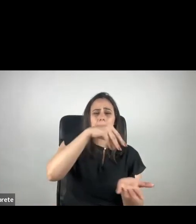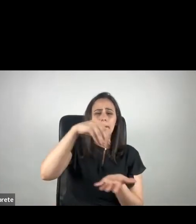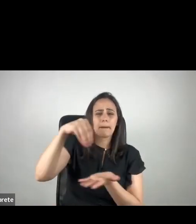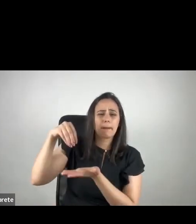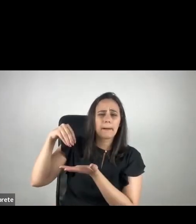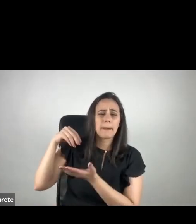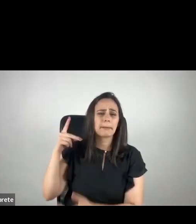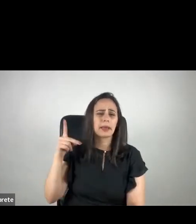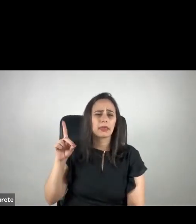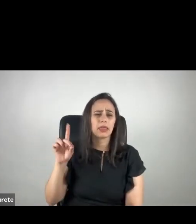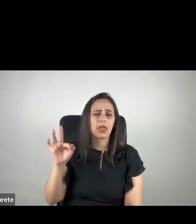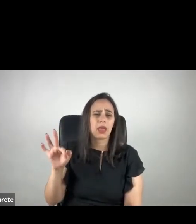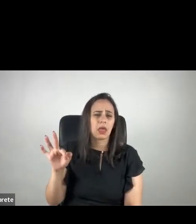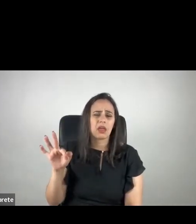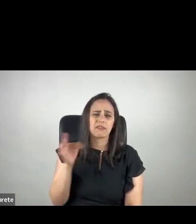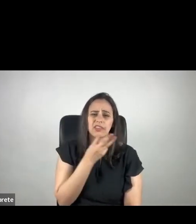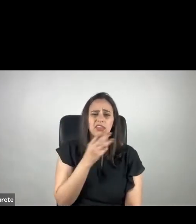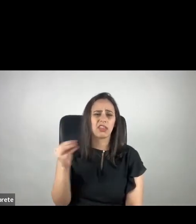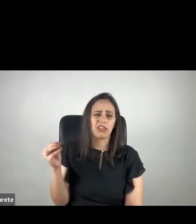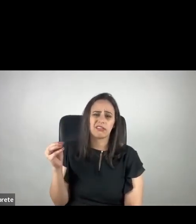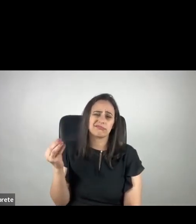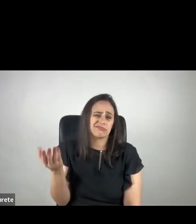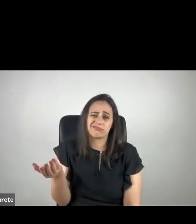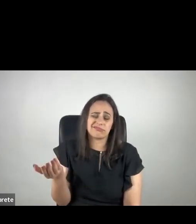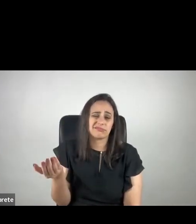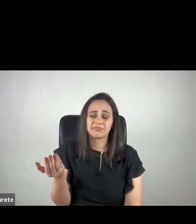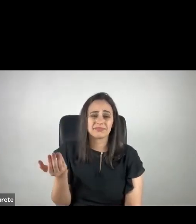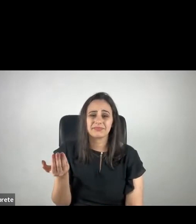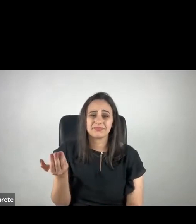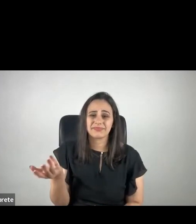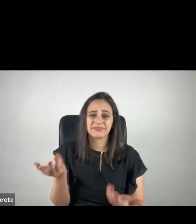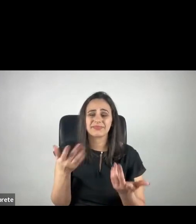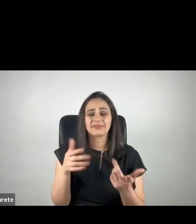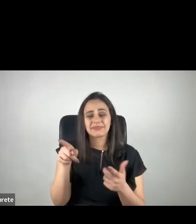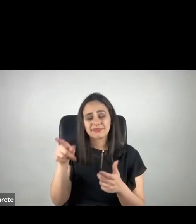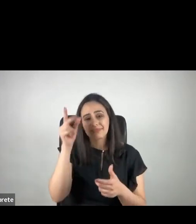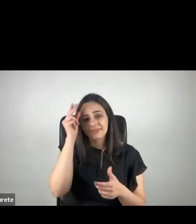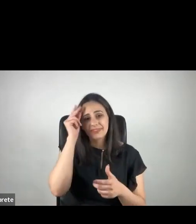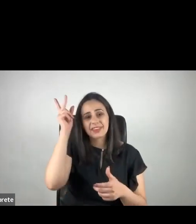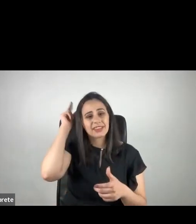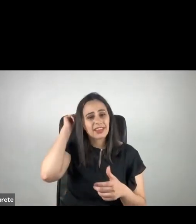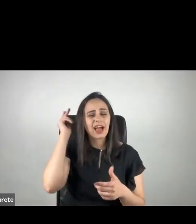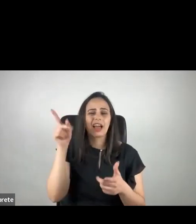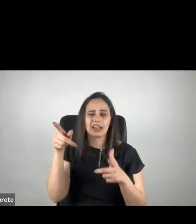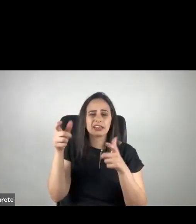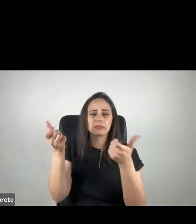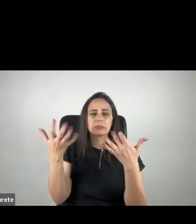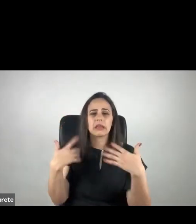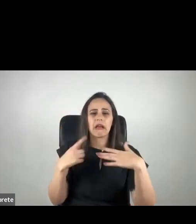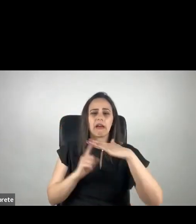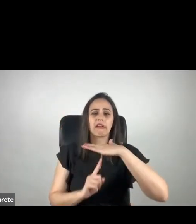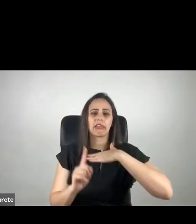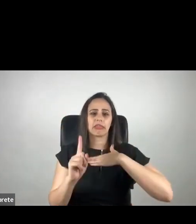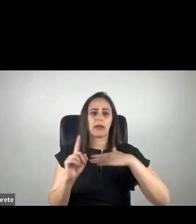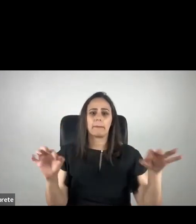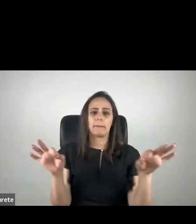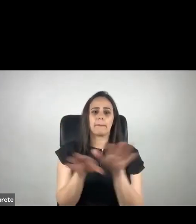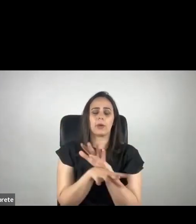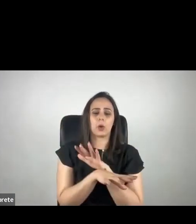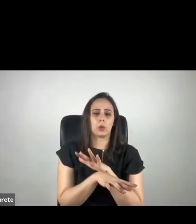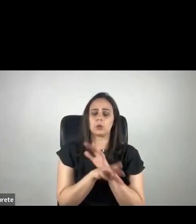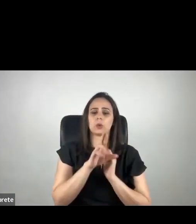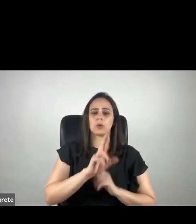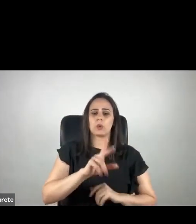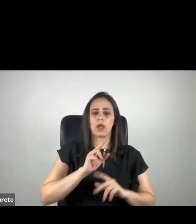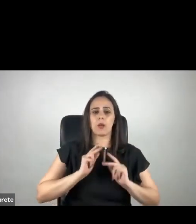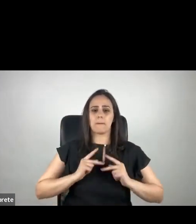o PDF em 300, que é isso a crítica até da Natália, com avatares 3D. Não é pegar o